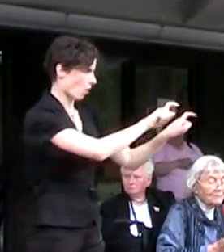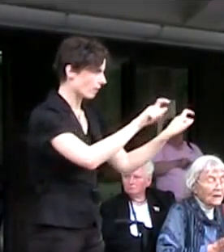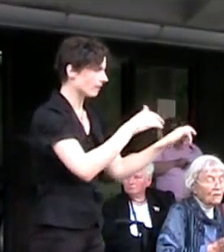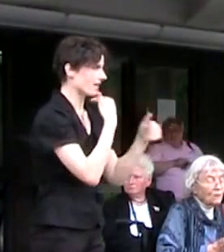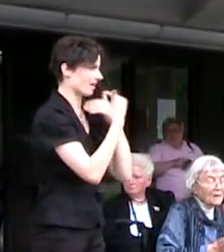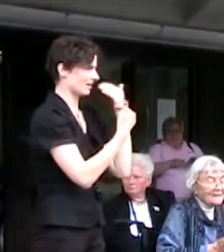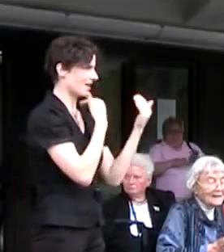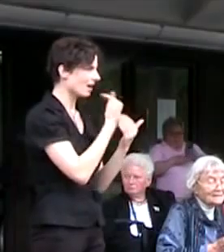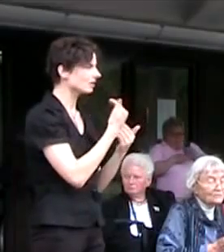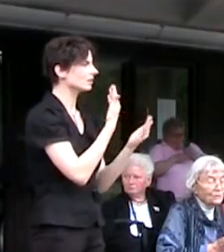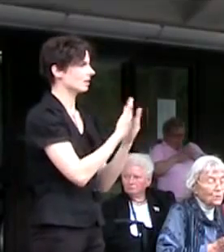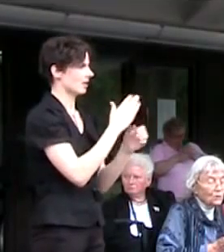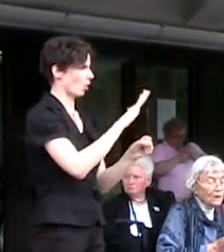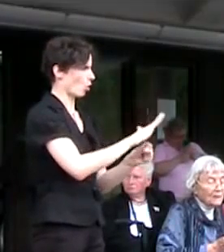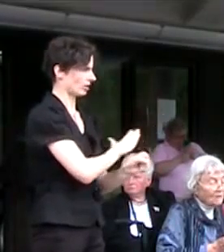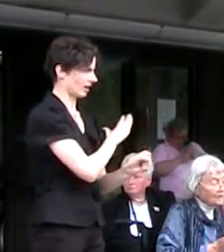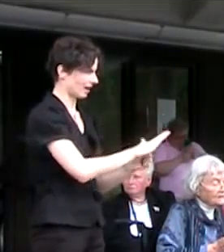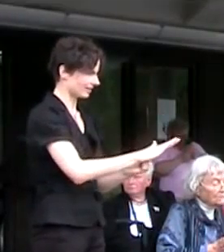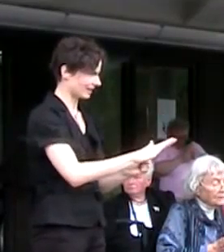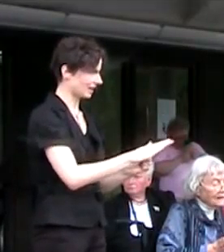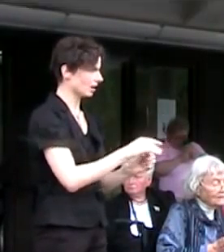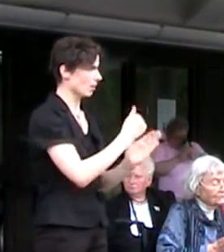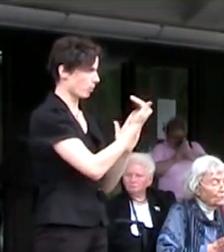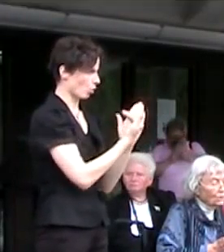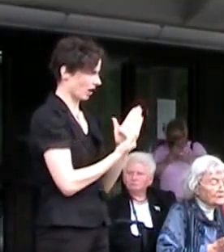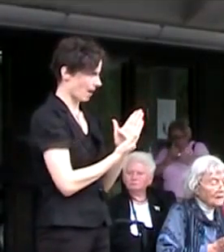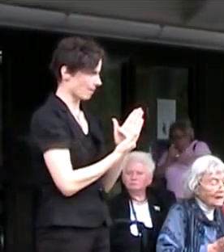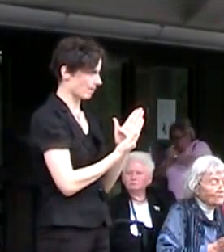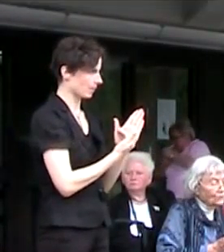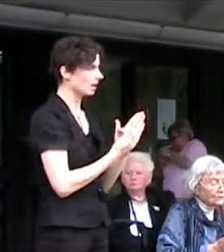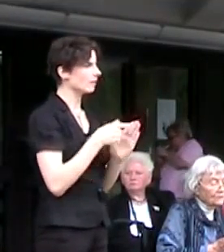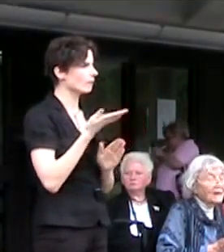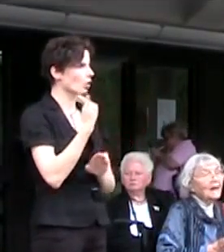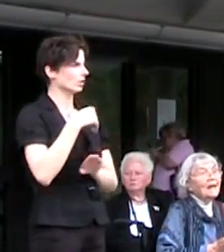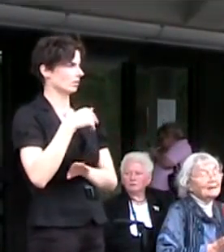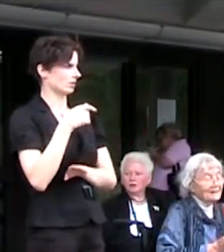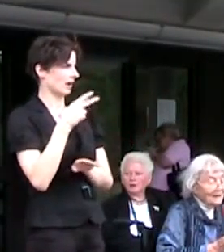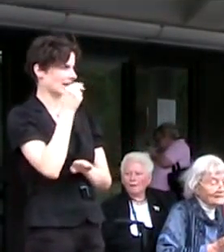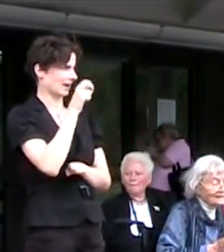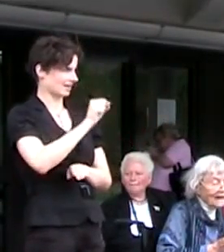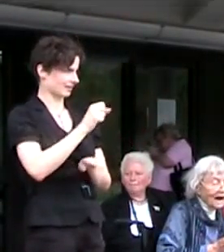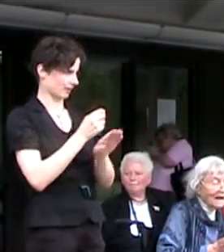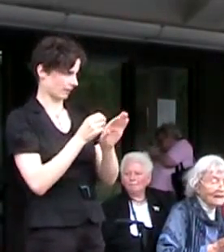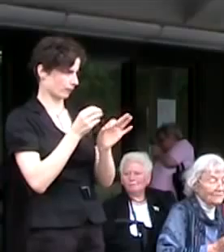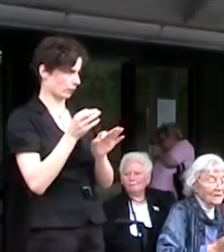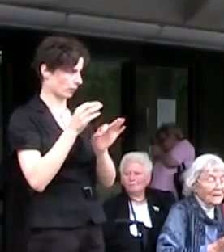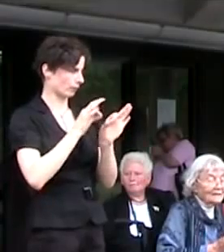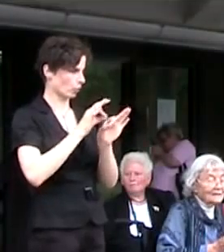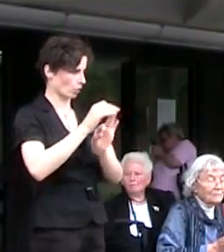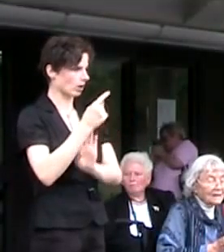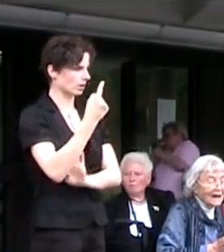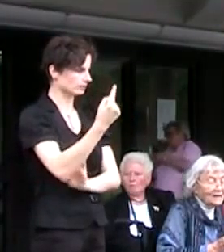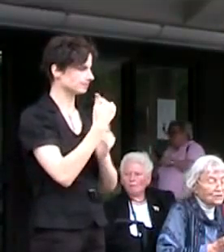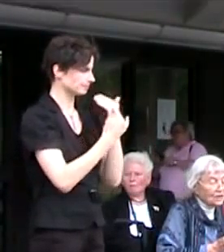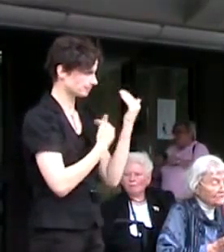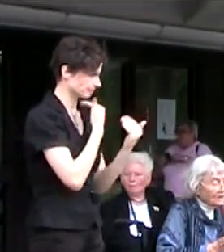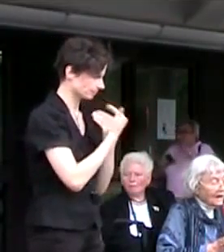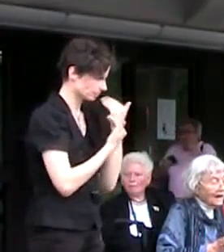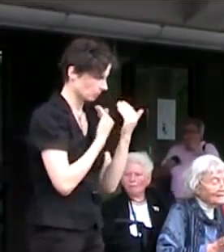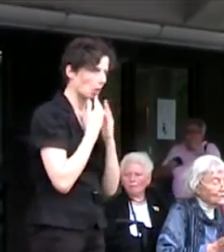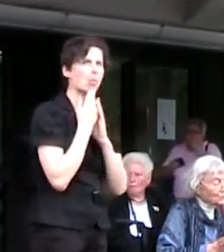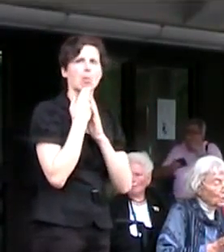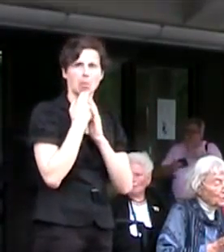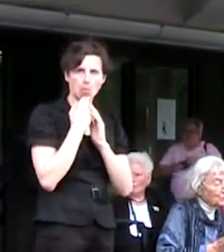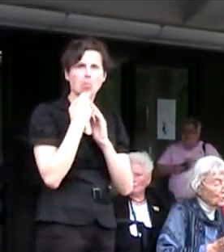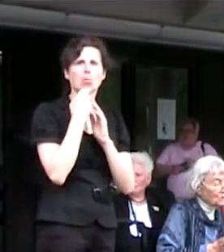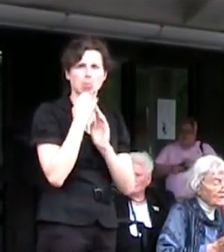Euthanasieprogramm vom SS-Führer Viktor Brank vorgetragen wurde, erklärten alle ihre Bereitschaft, an